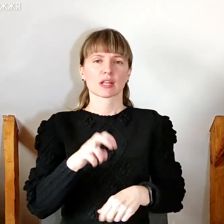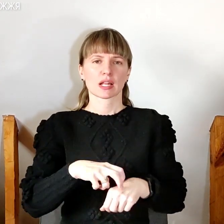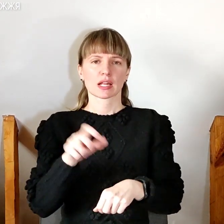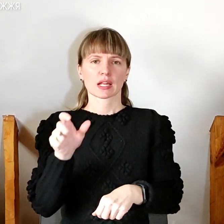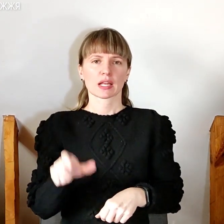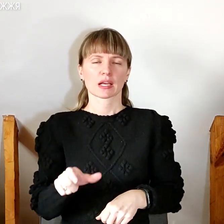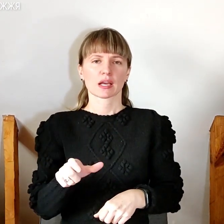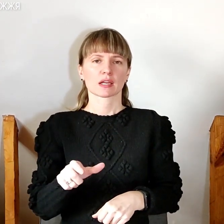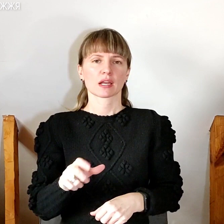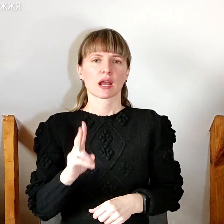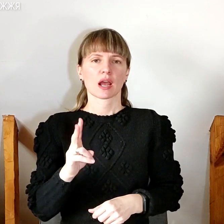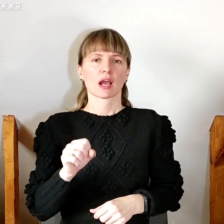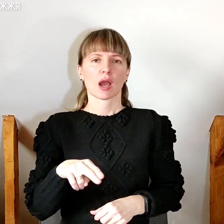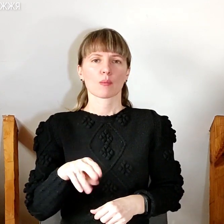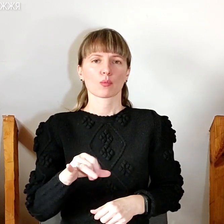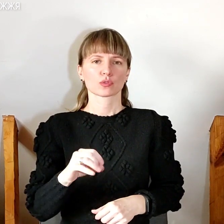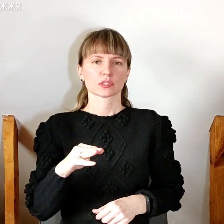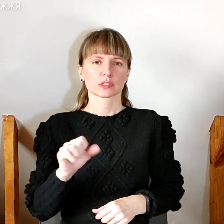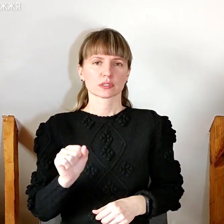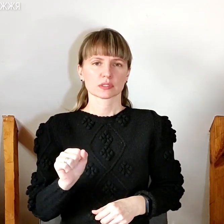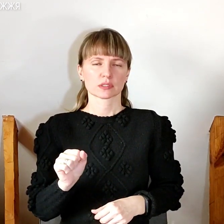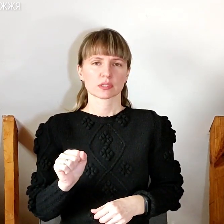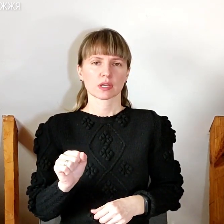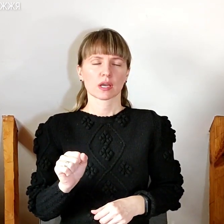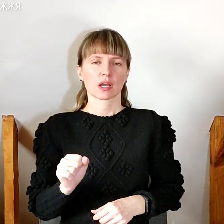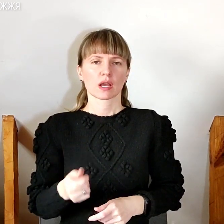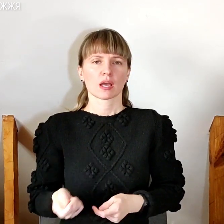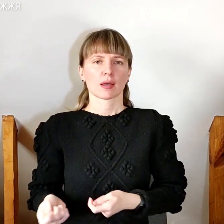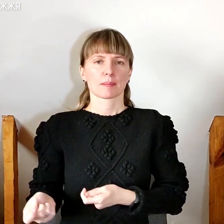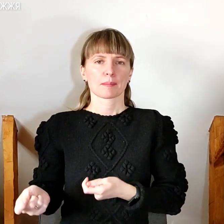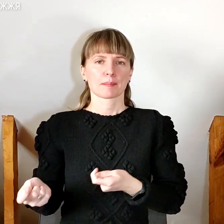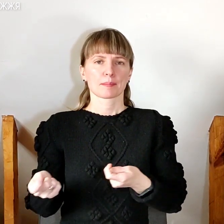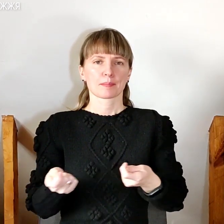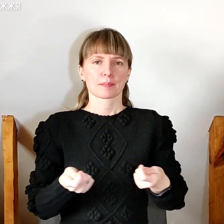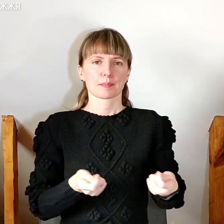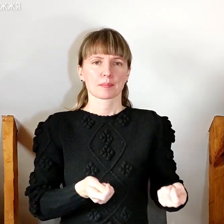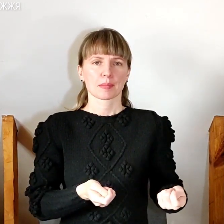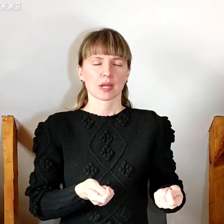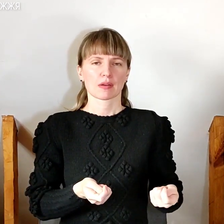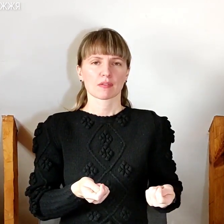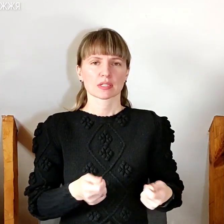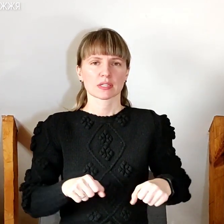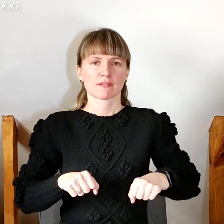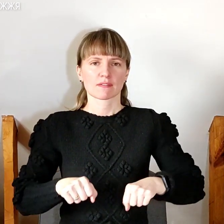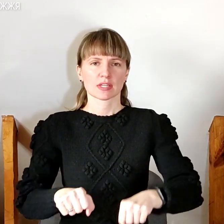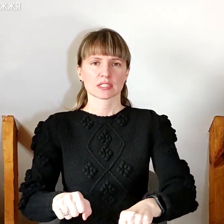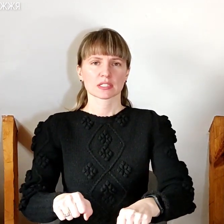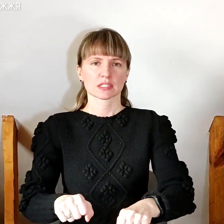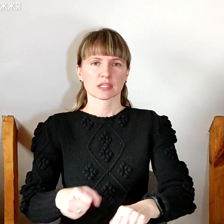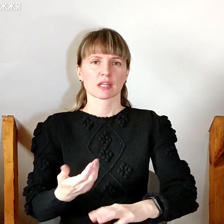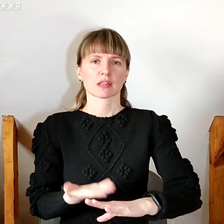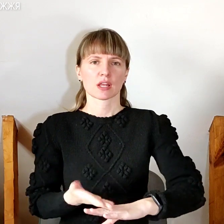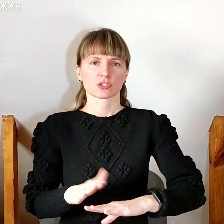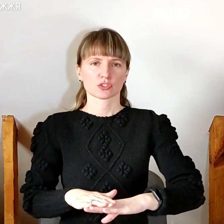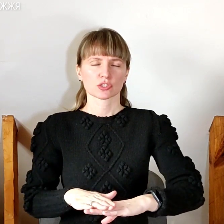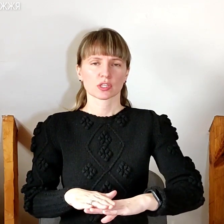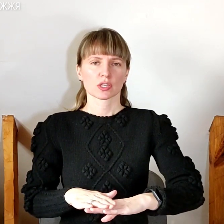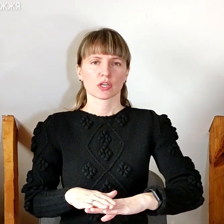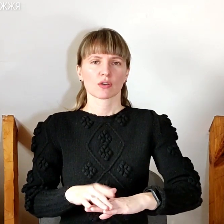Військові не перевезити, бо вони досить тяжкі, вони беруть їх на руки, там по